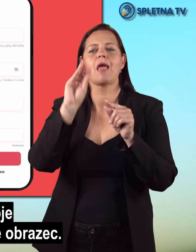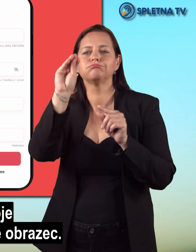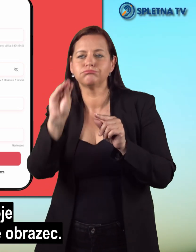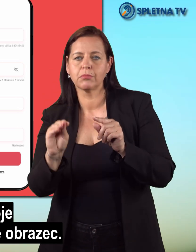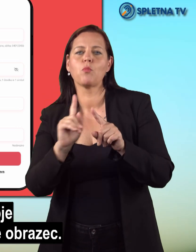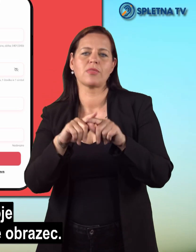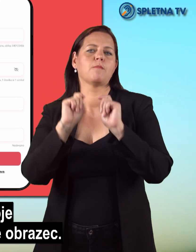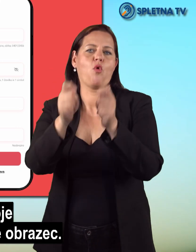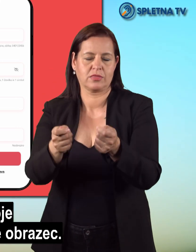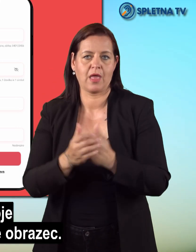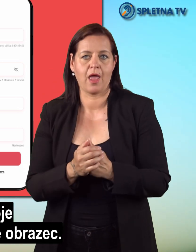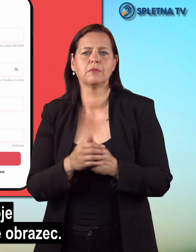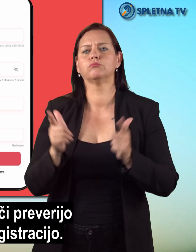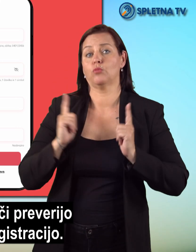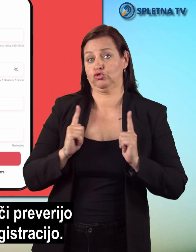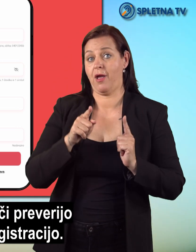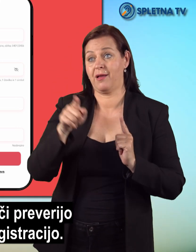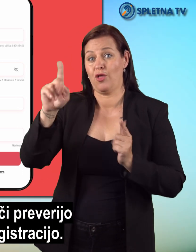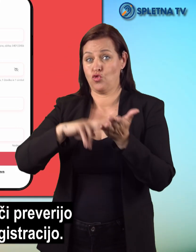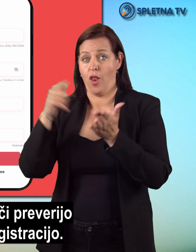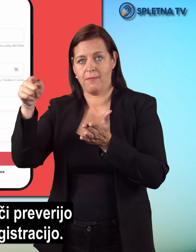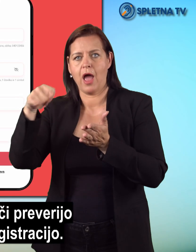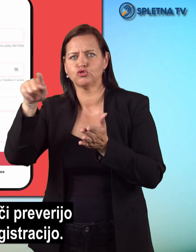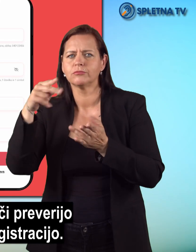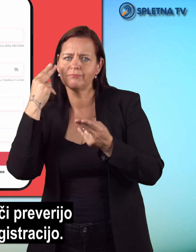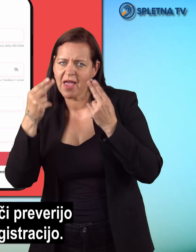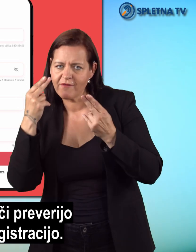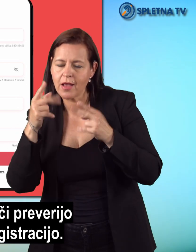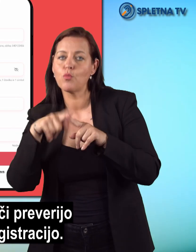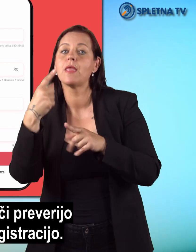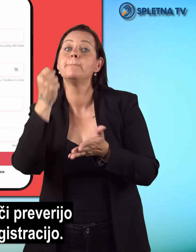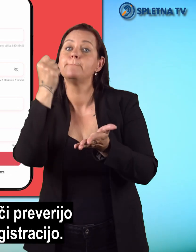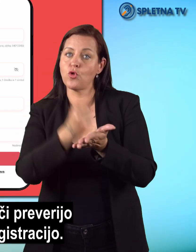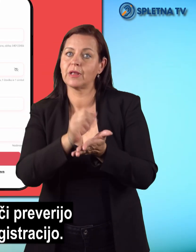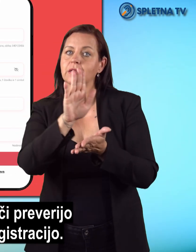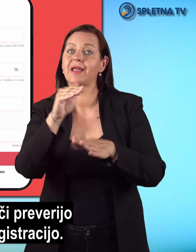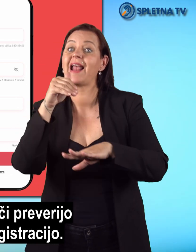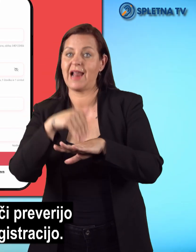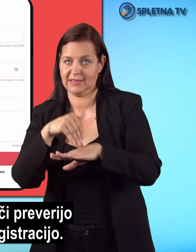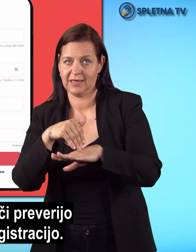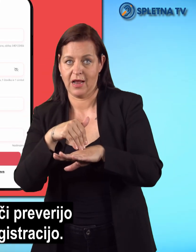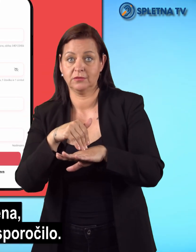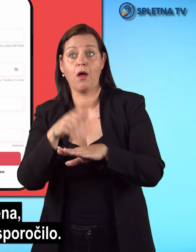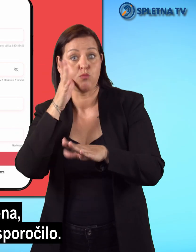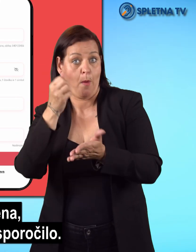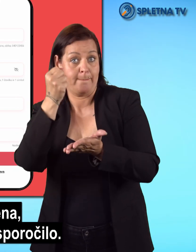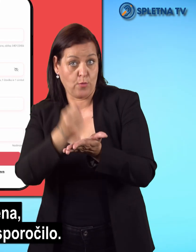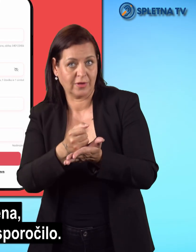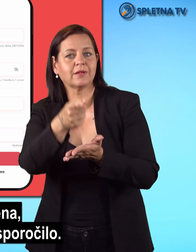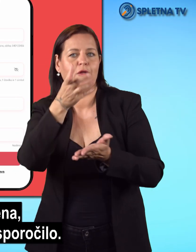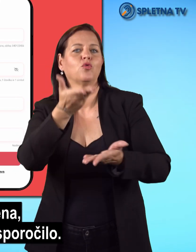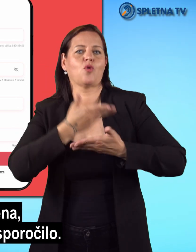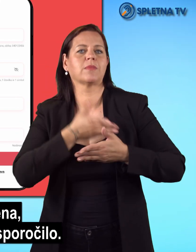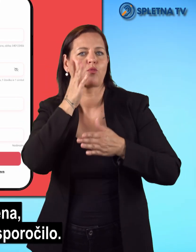in oddajte obrazec. Počakajte, da tolmači preverijo in potrdijo vašo registracijo. Ko bo